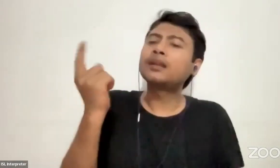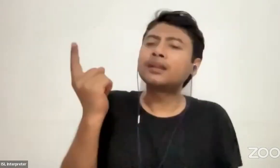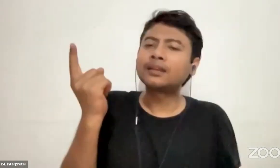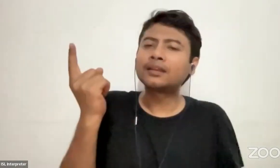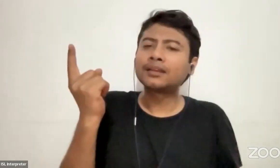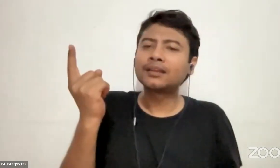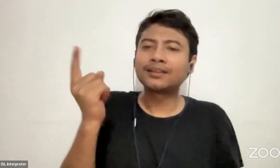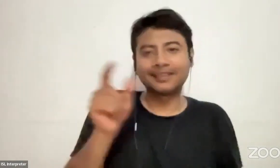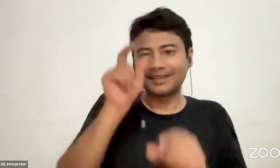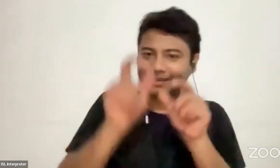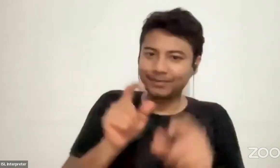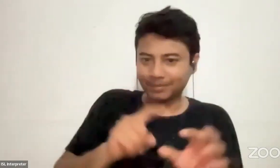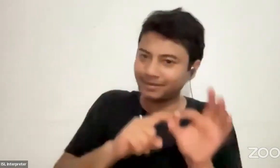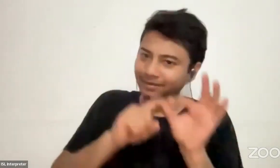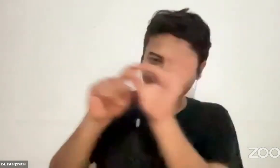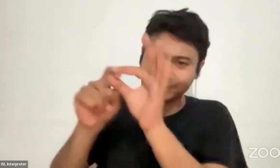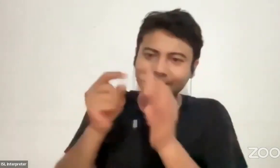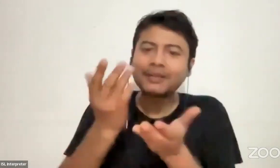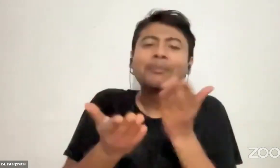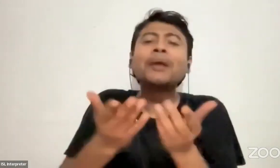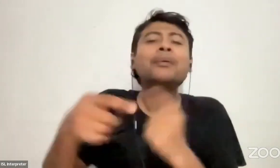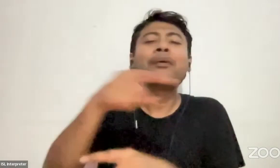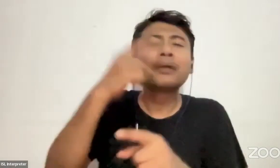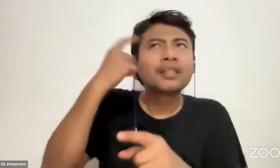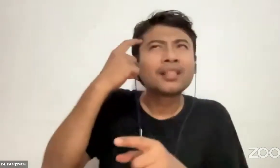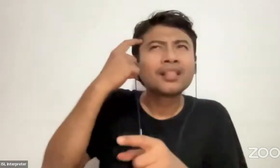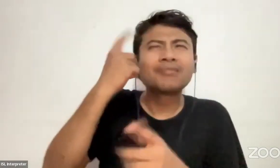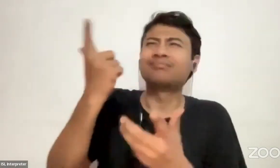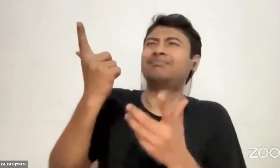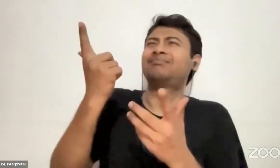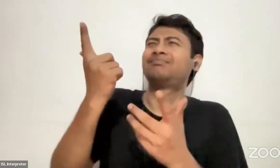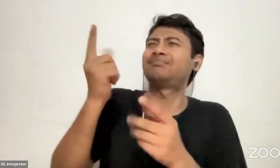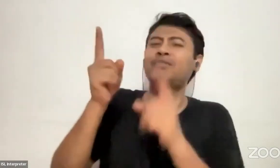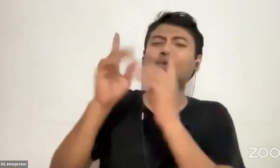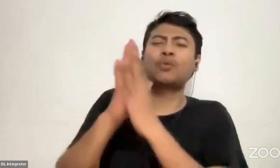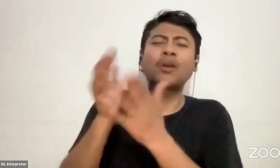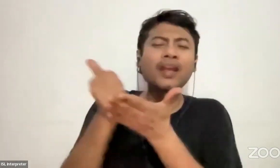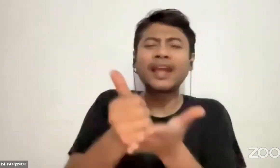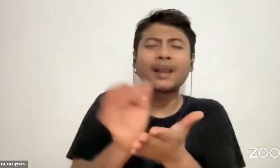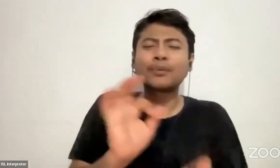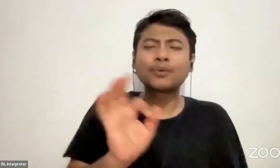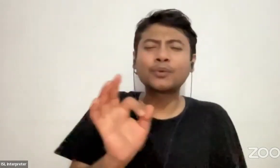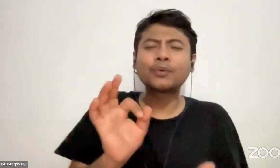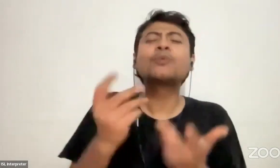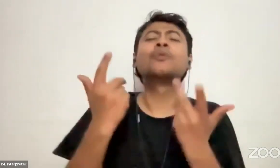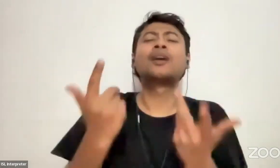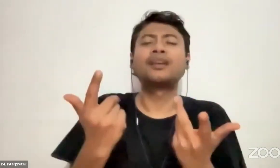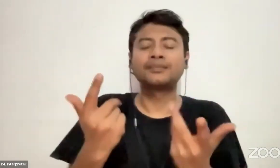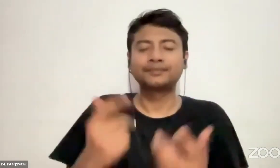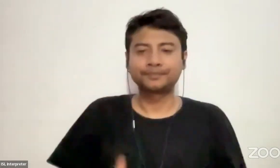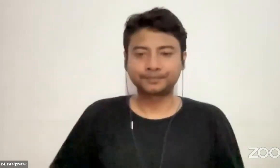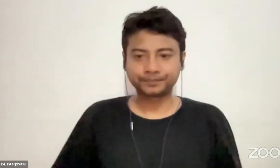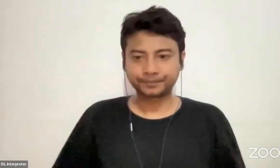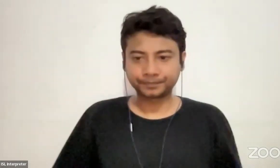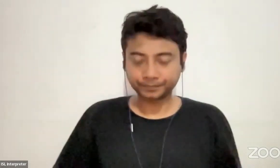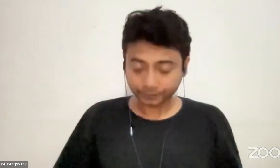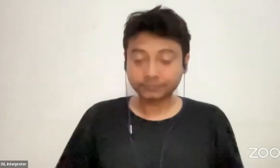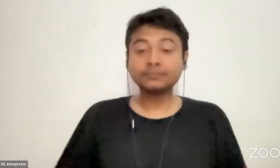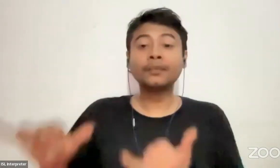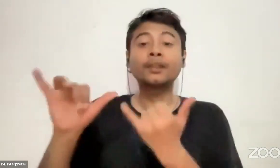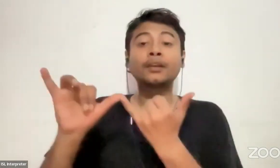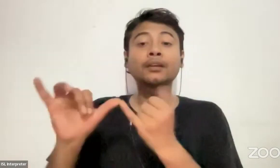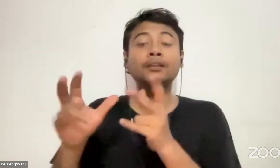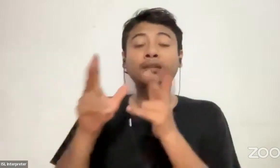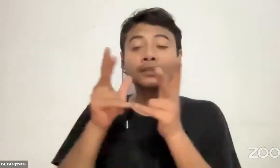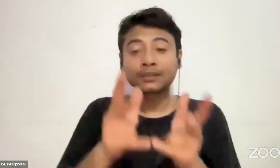और ऐसे ही कोई भी व्यक्ति किसी भी देवता की पूजा करने की इच्छा उत्पन्न उसके हृदय में होती है,